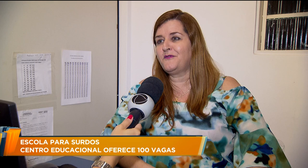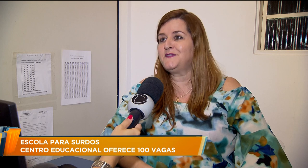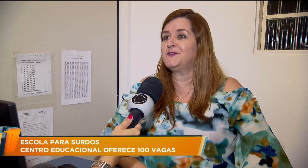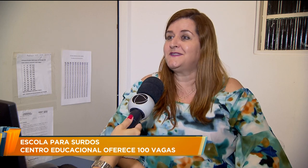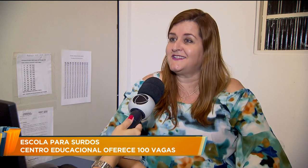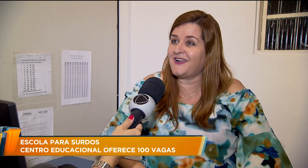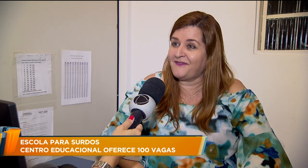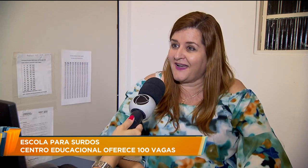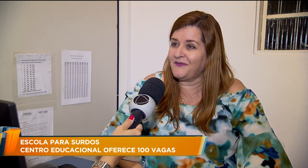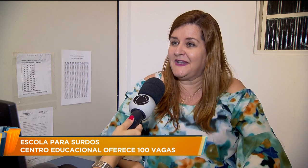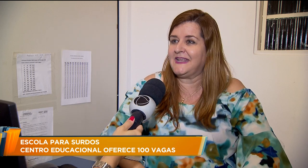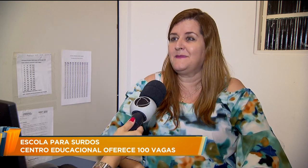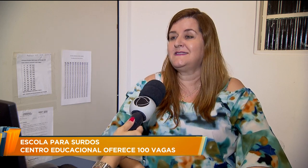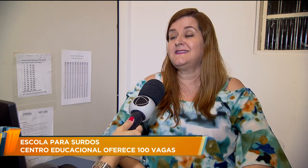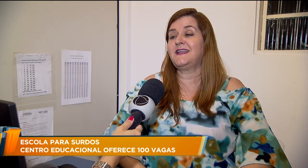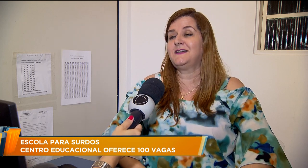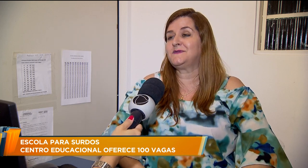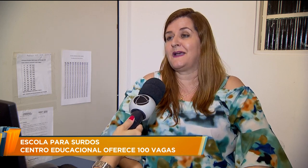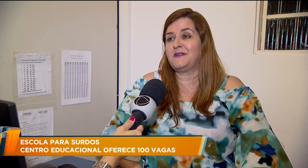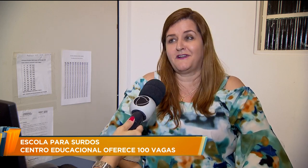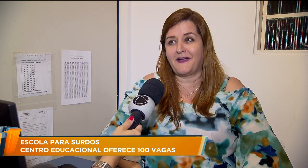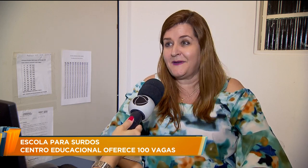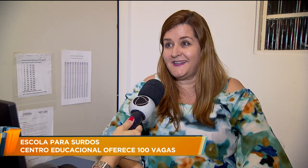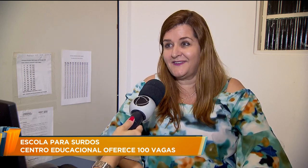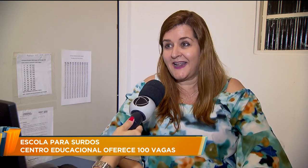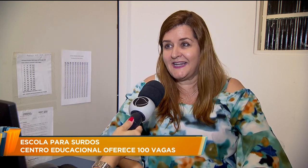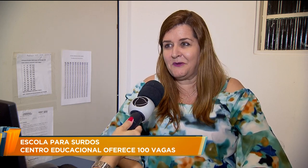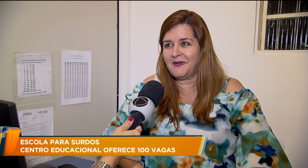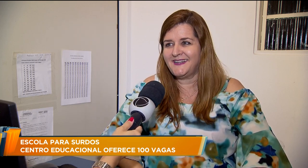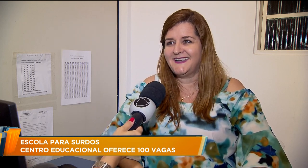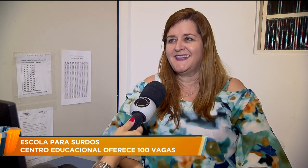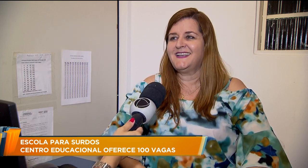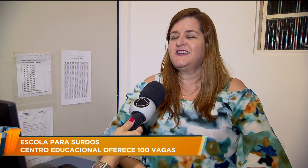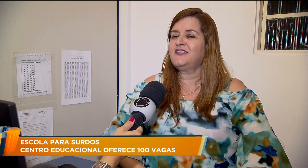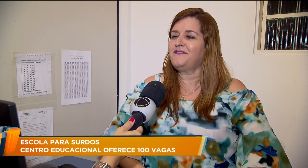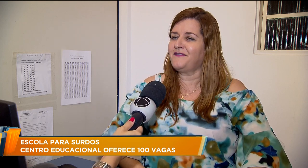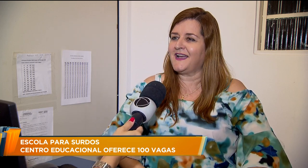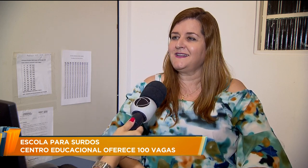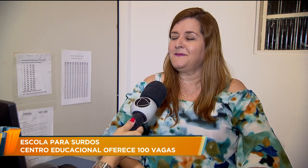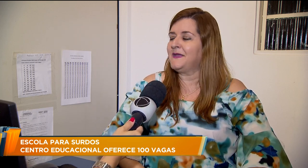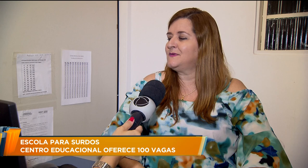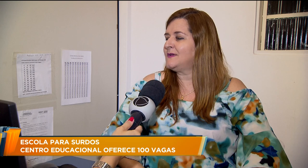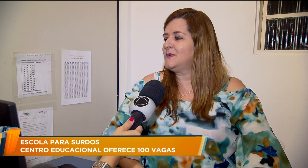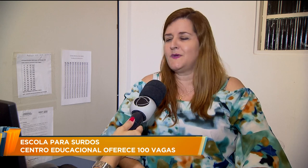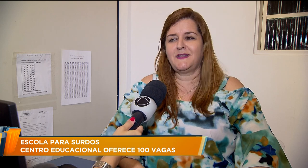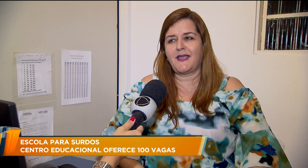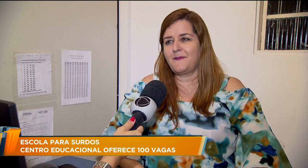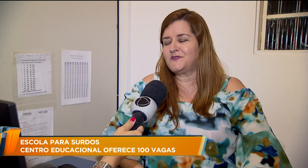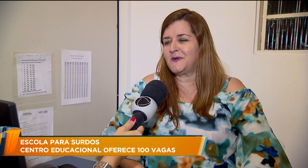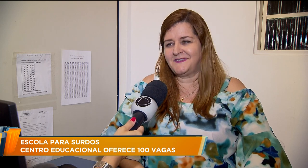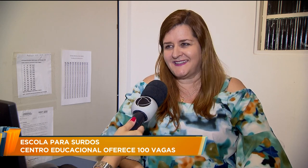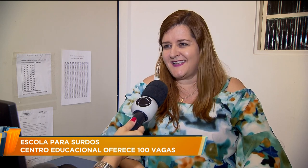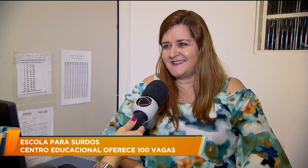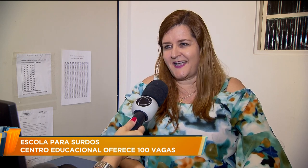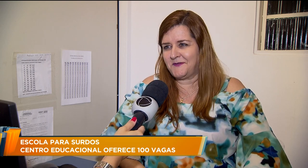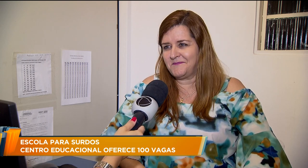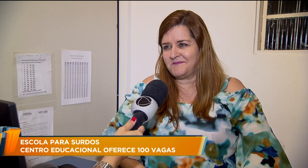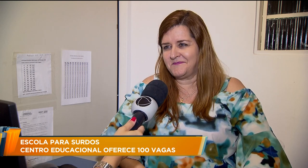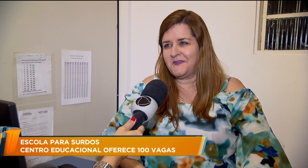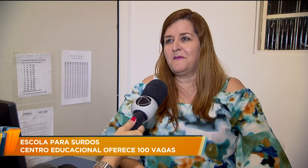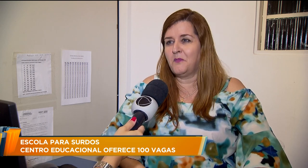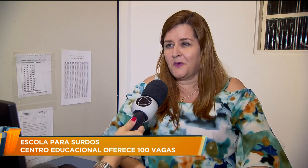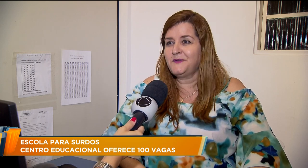já temos os professores que já falam em Libras, e se ele não sabe, ele já vai aprendendo na língua, e já vai também, usa o intérprete quando necessário.